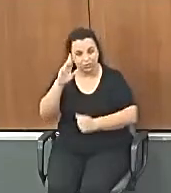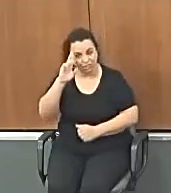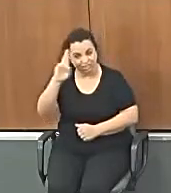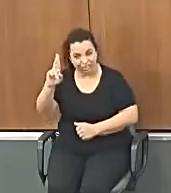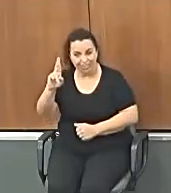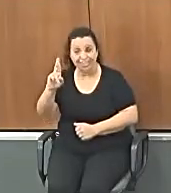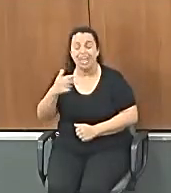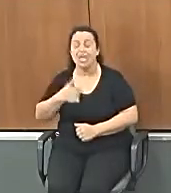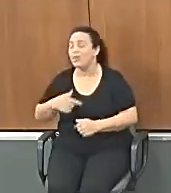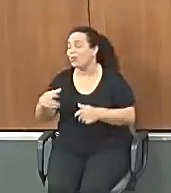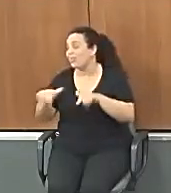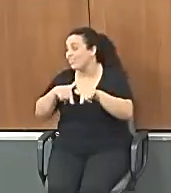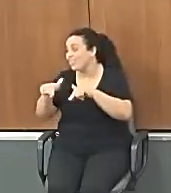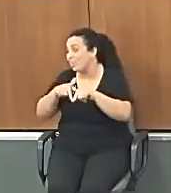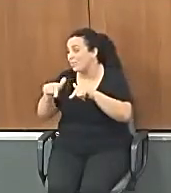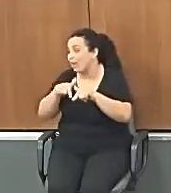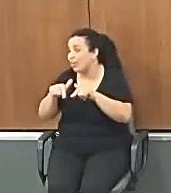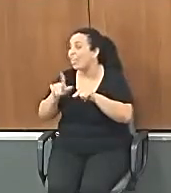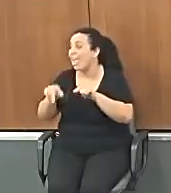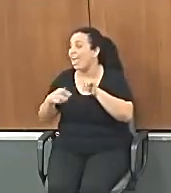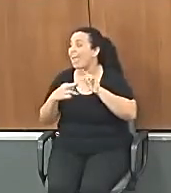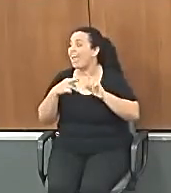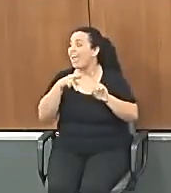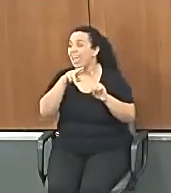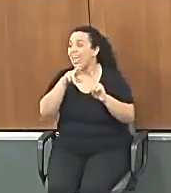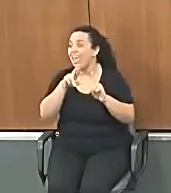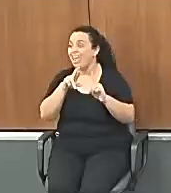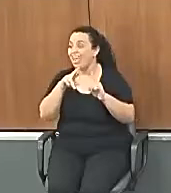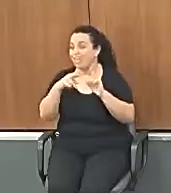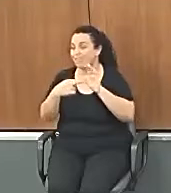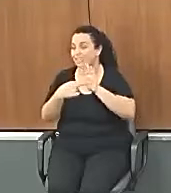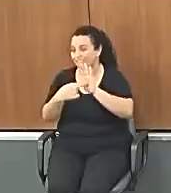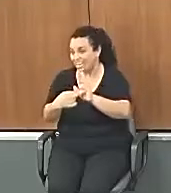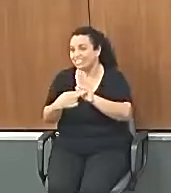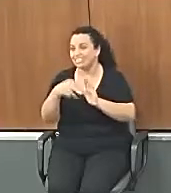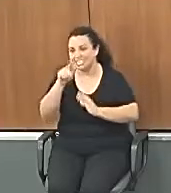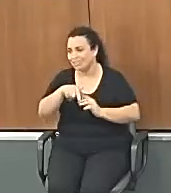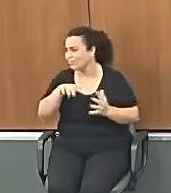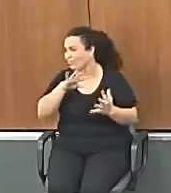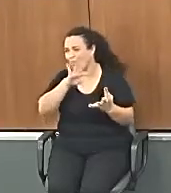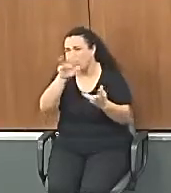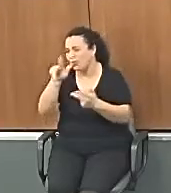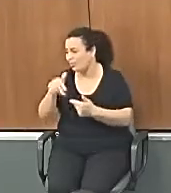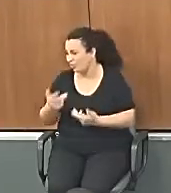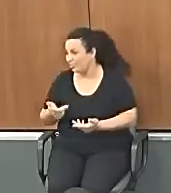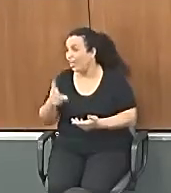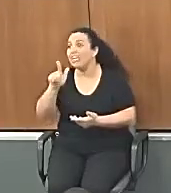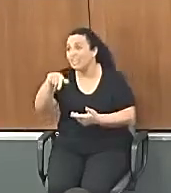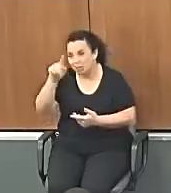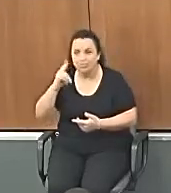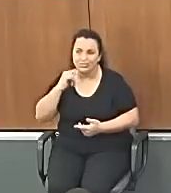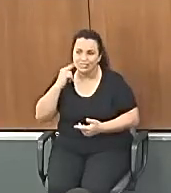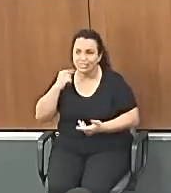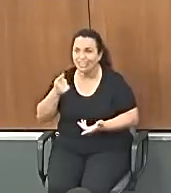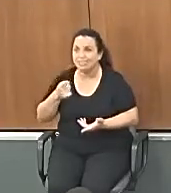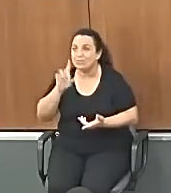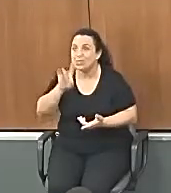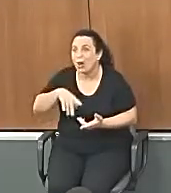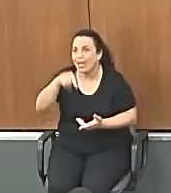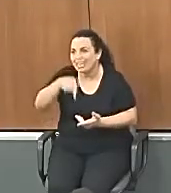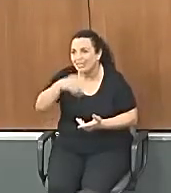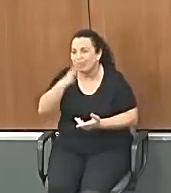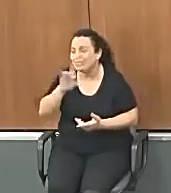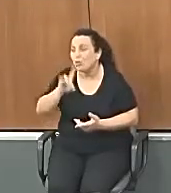que é referência internacional fala que as mídias sociais são do sul de minas gerais é uma referência internacional tem uma das maiores